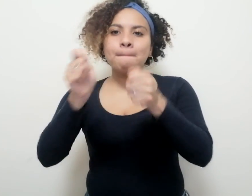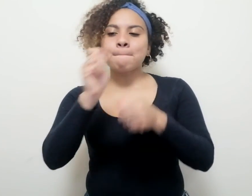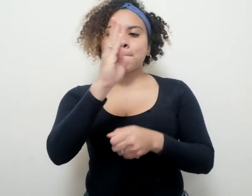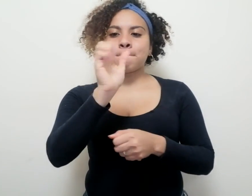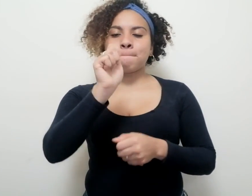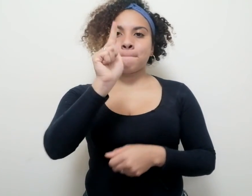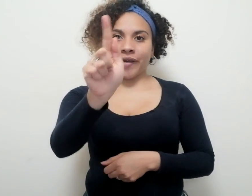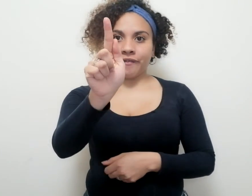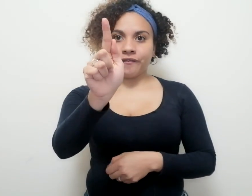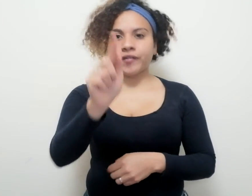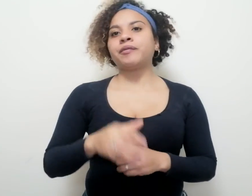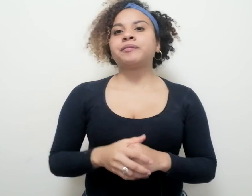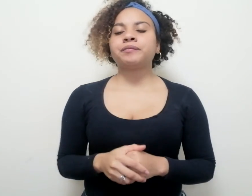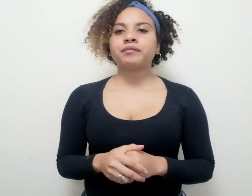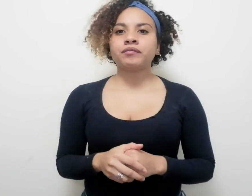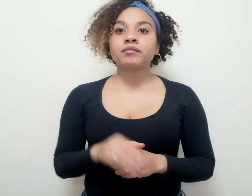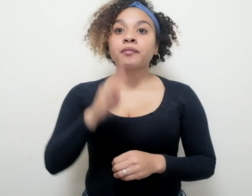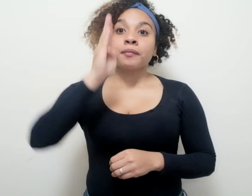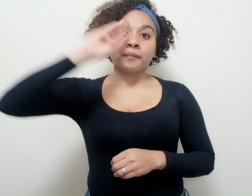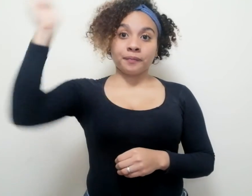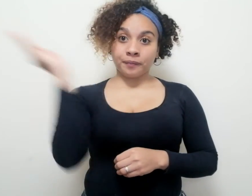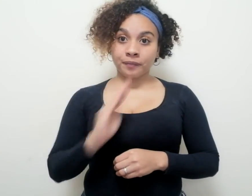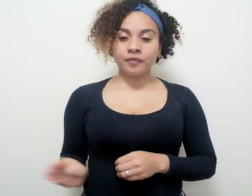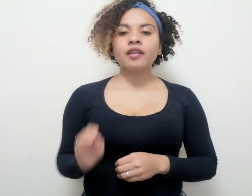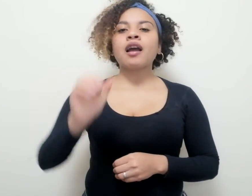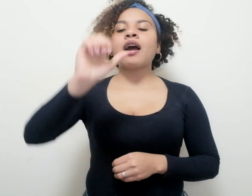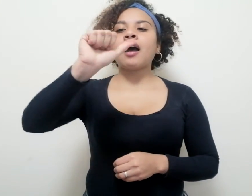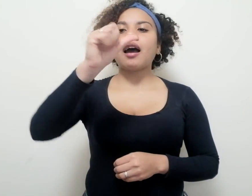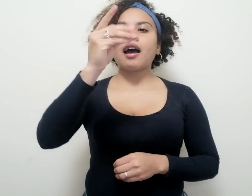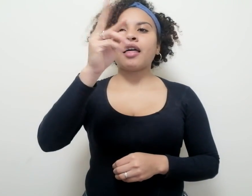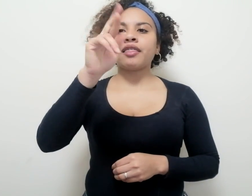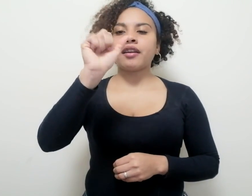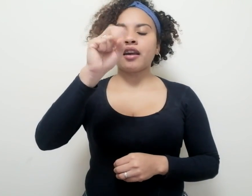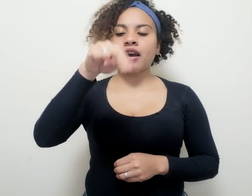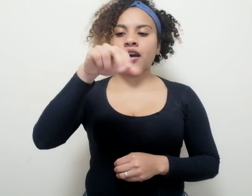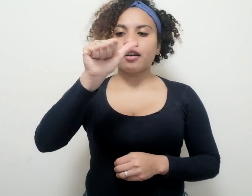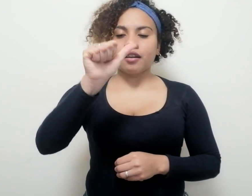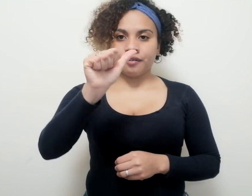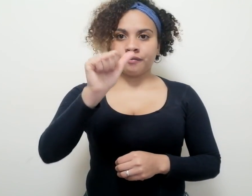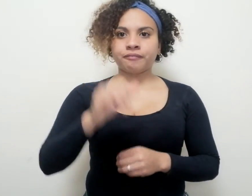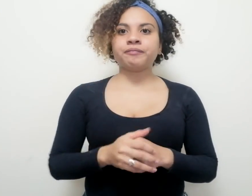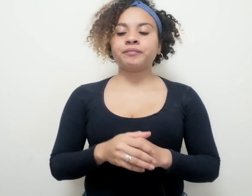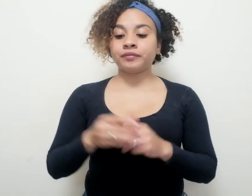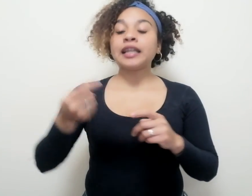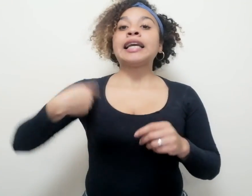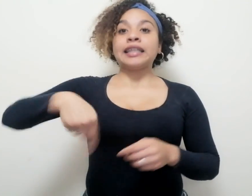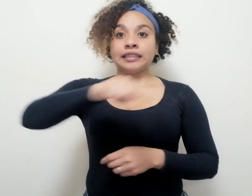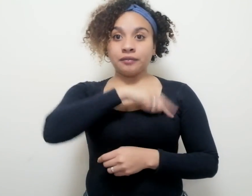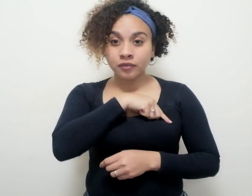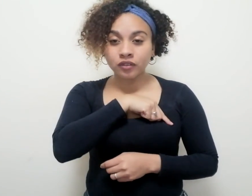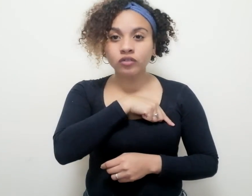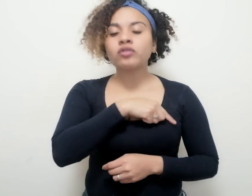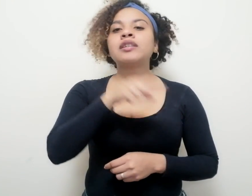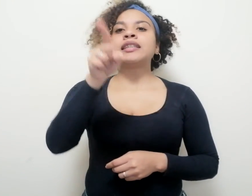BEF, la brasileña Adriana Lunardi, el español